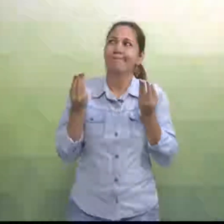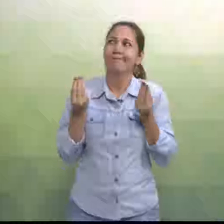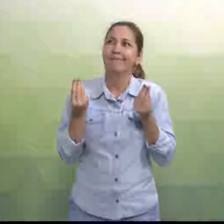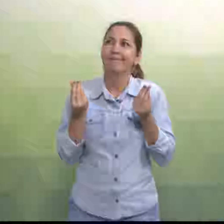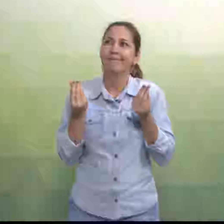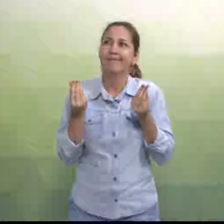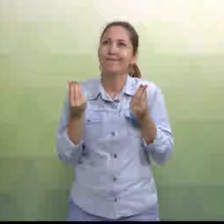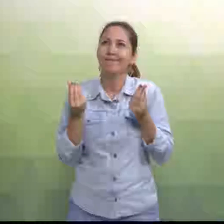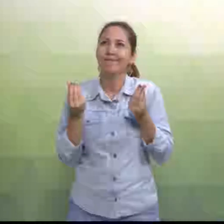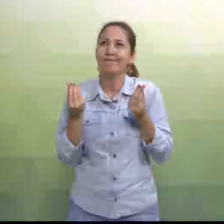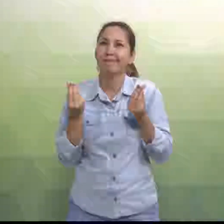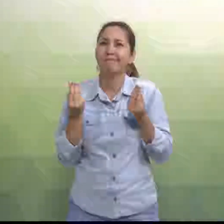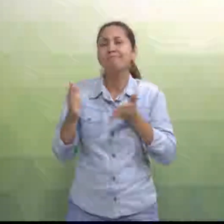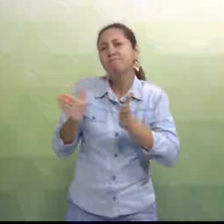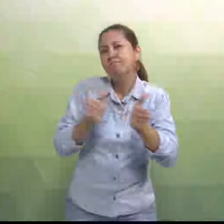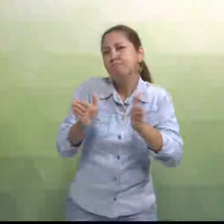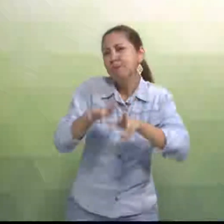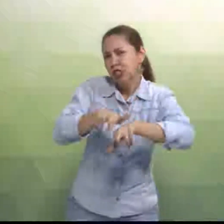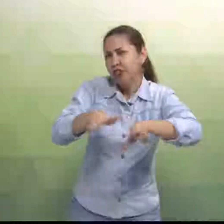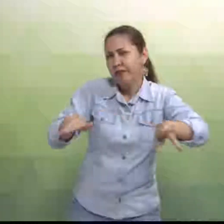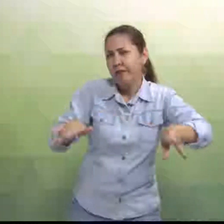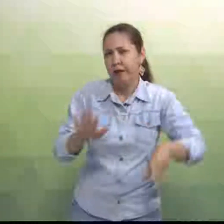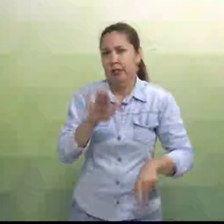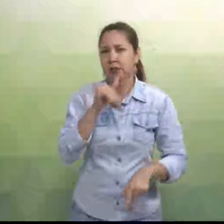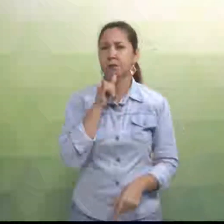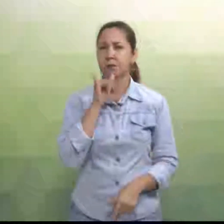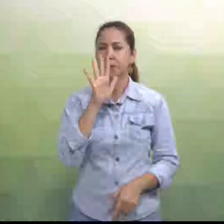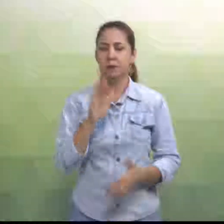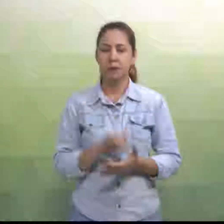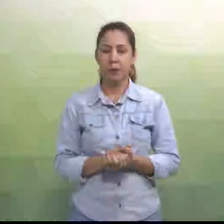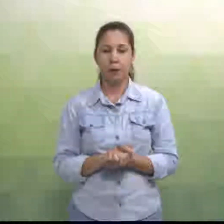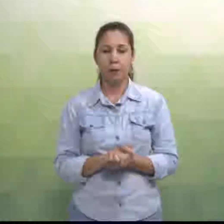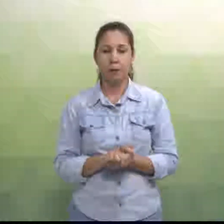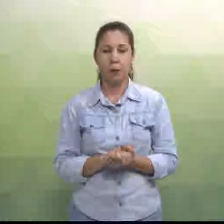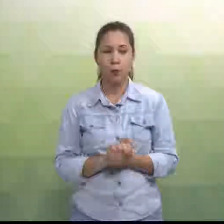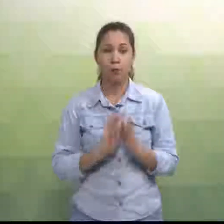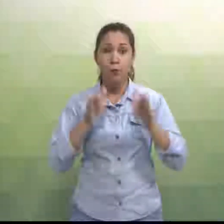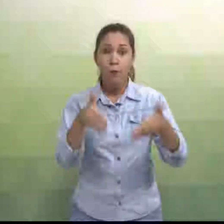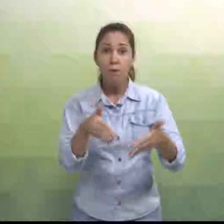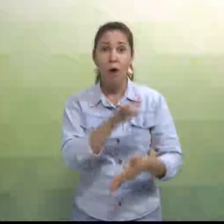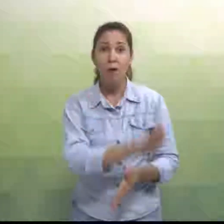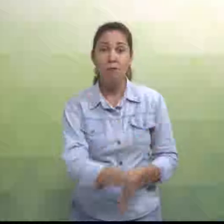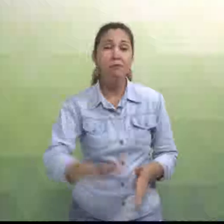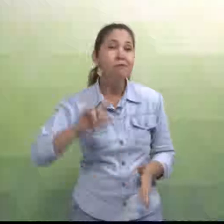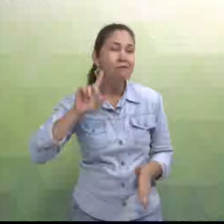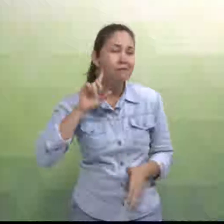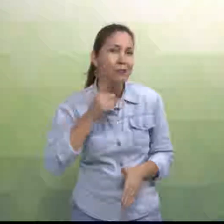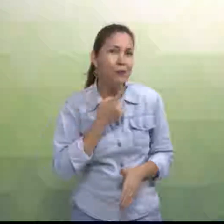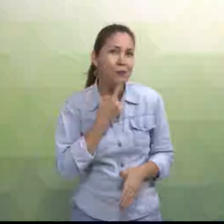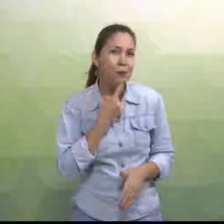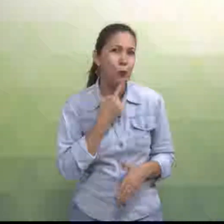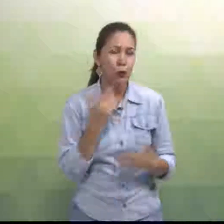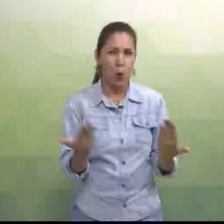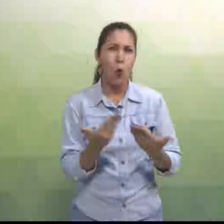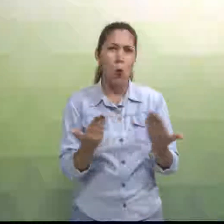literatura e temos diferenças na literatura. Vamos nos ater a esse